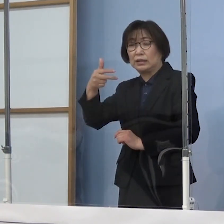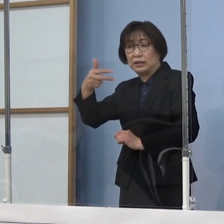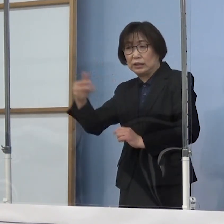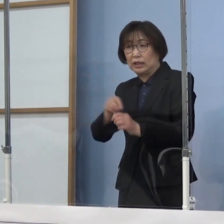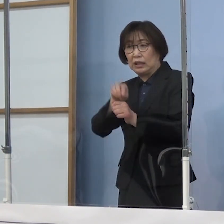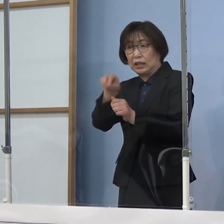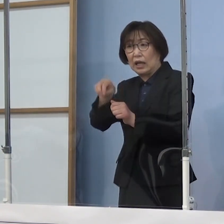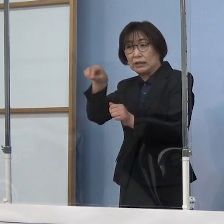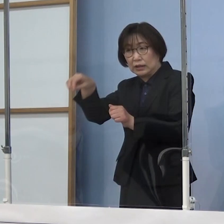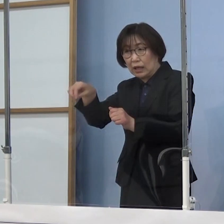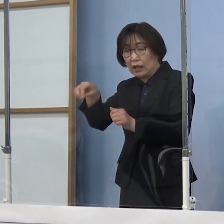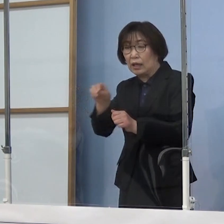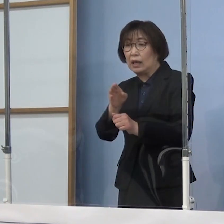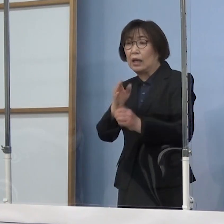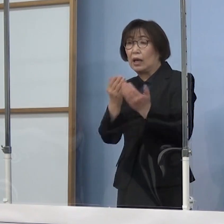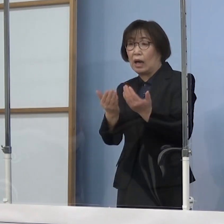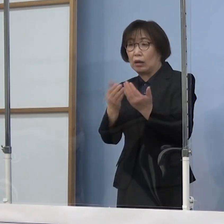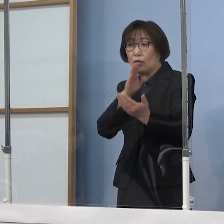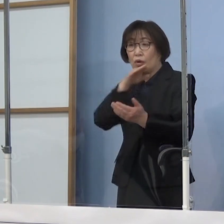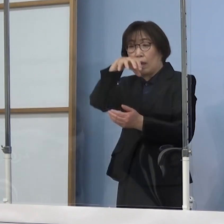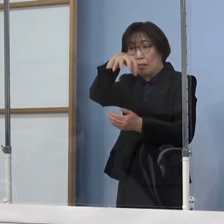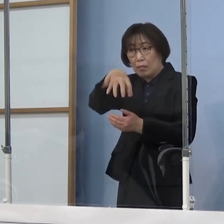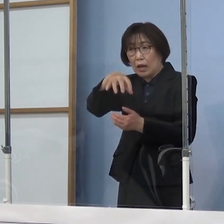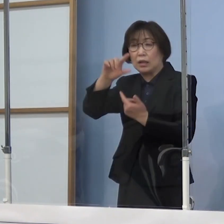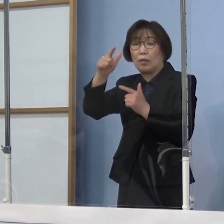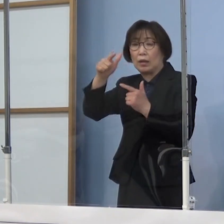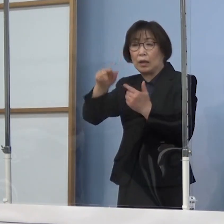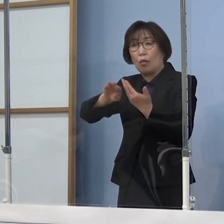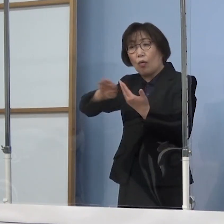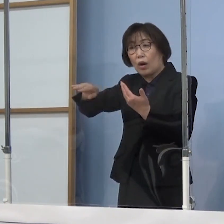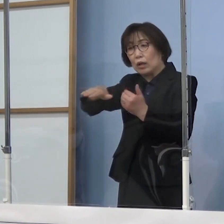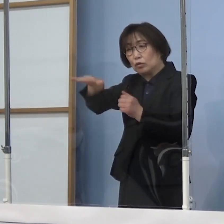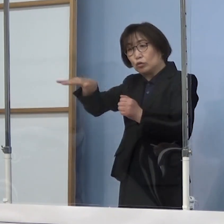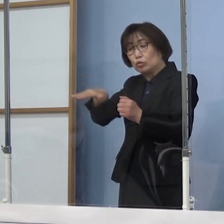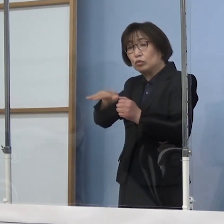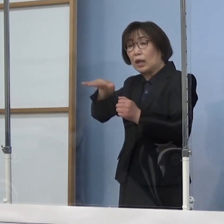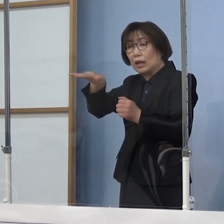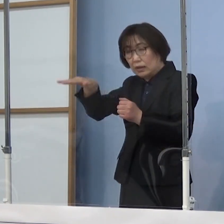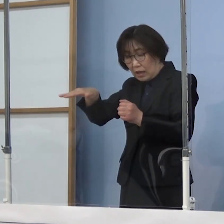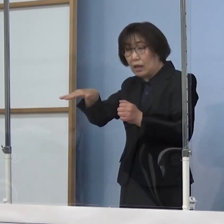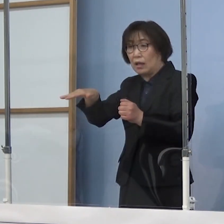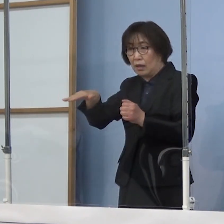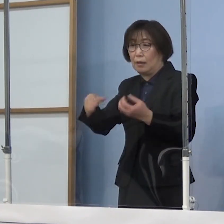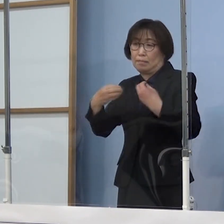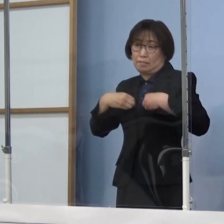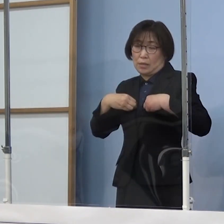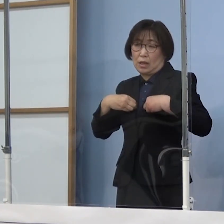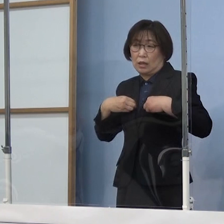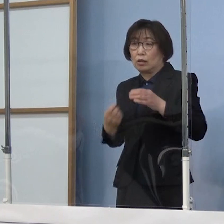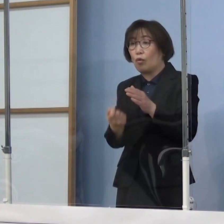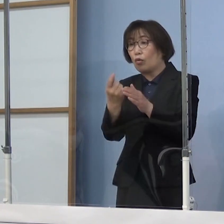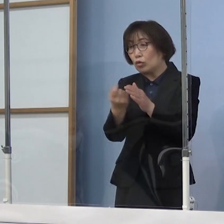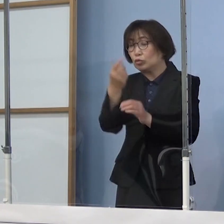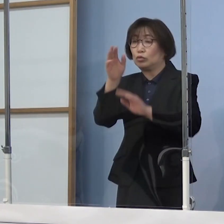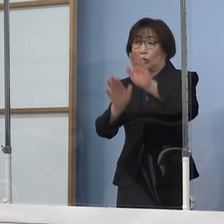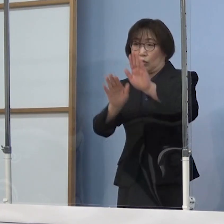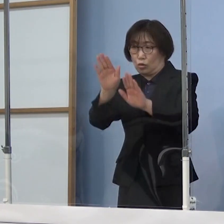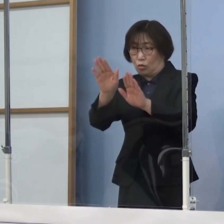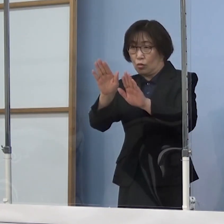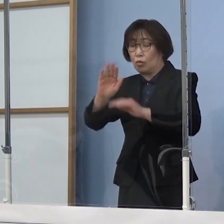現場ではなくその周辺で起こるという形になってまいりました。しかしこうした中